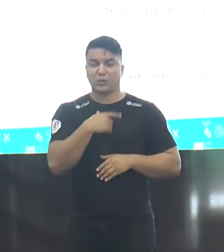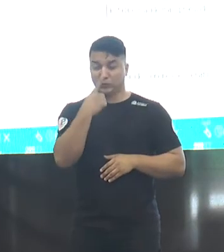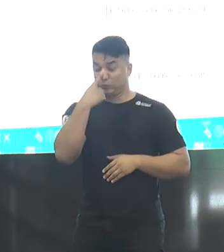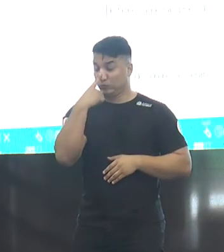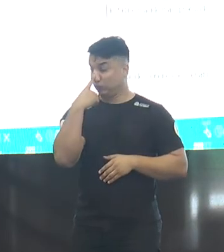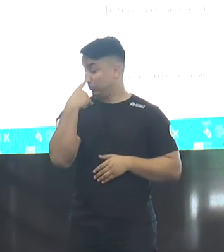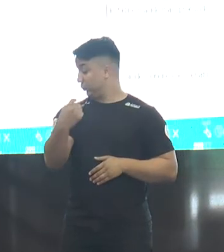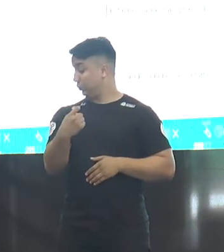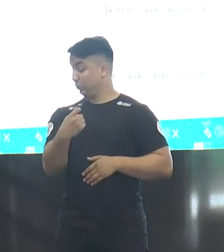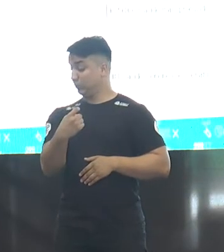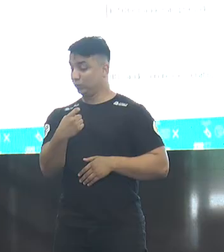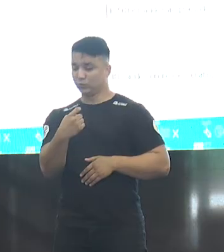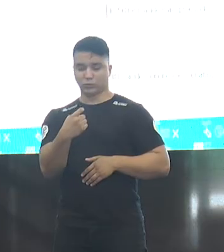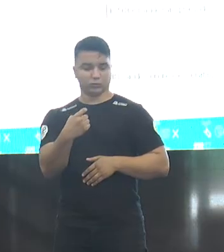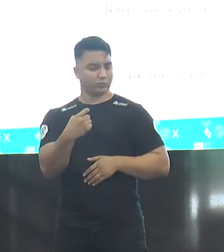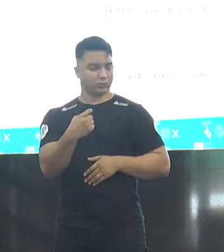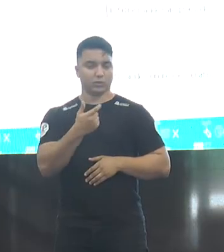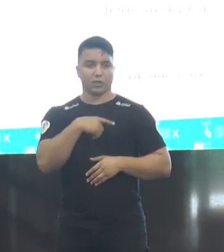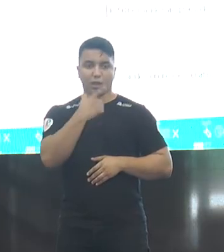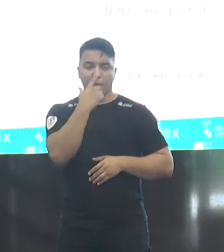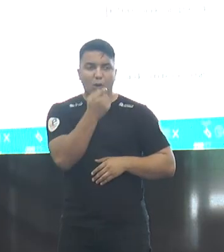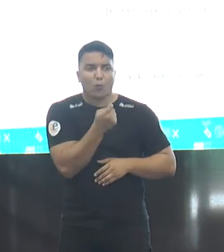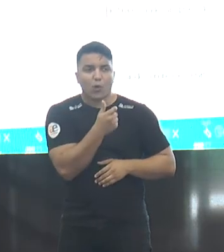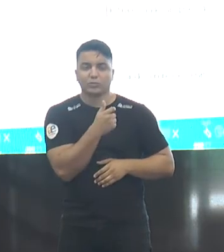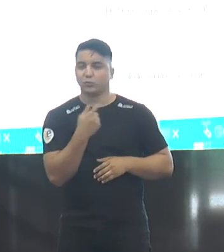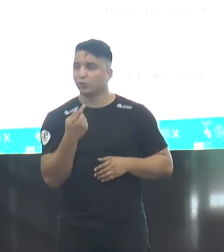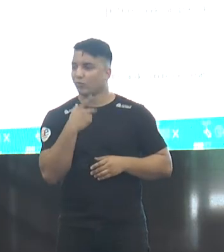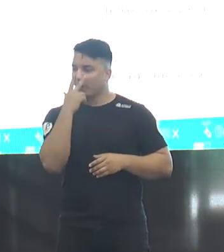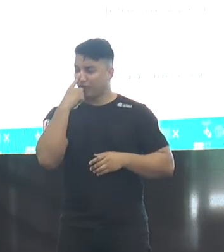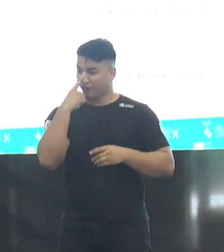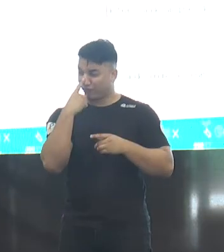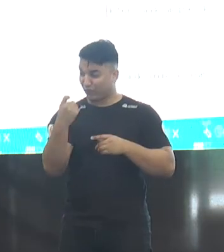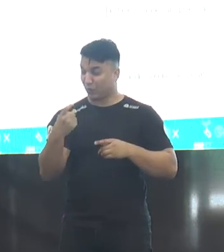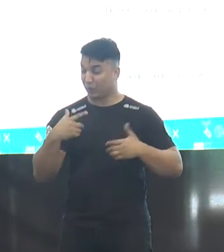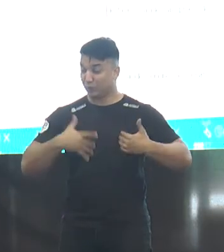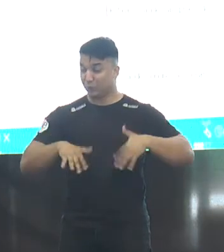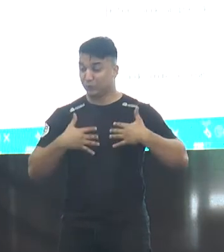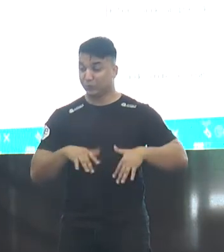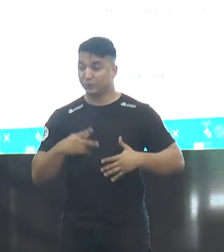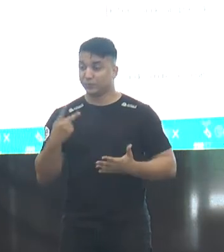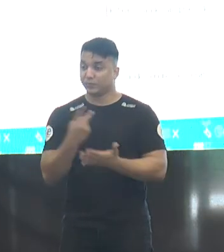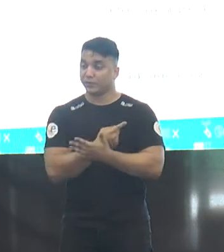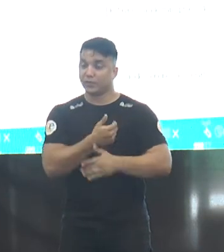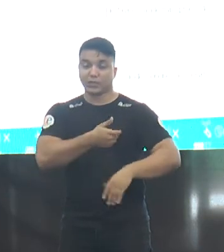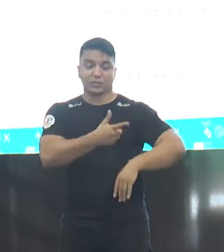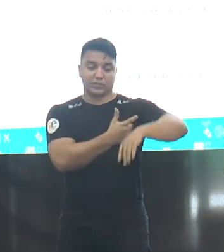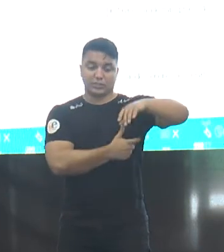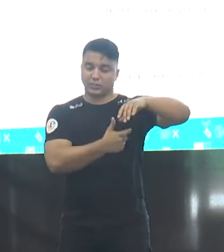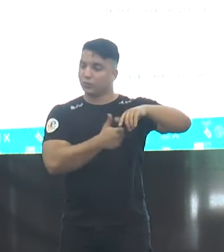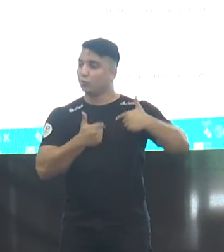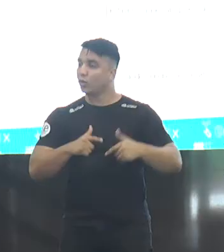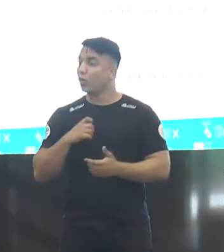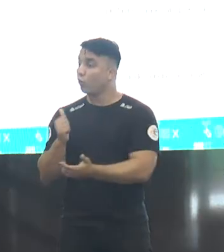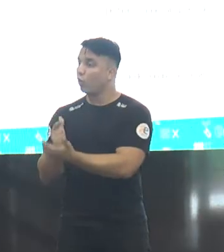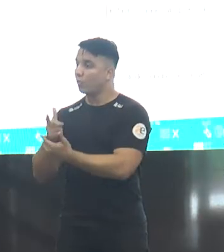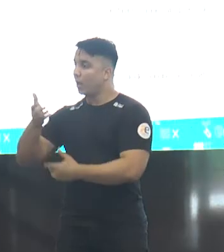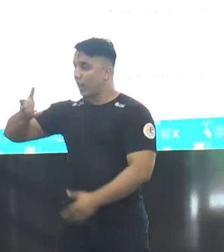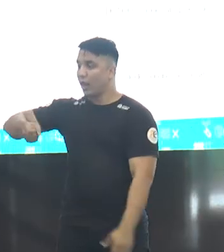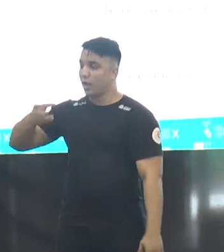podre, em putrefação, e não tiver acesso a um desodorante, pode botar leite de